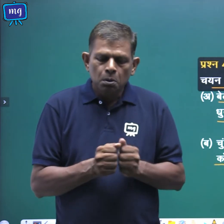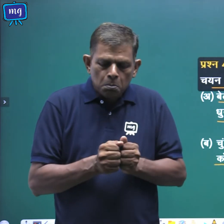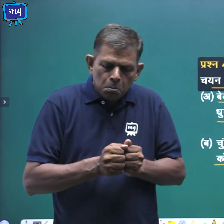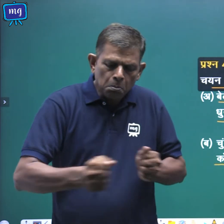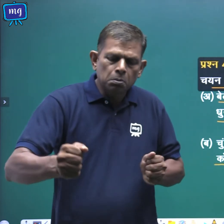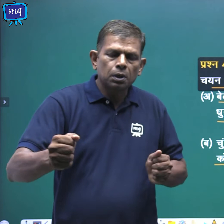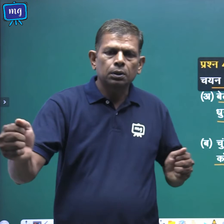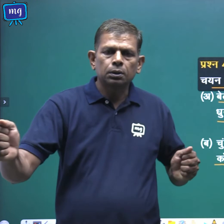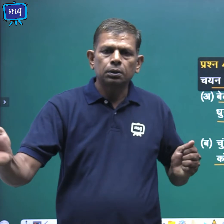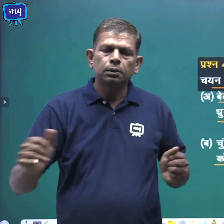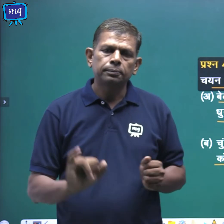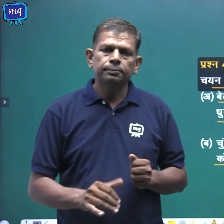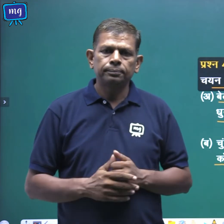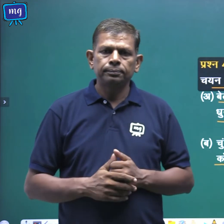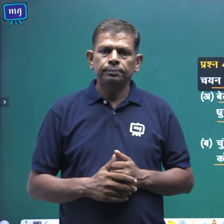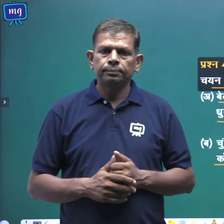प्रतिकर्षित करते हैं।